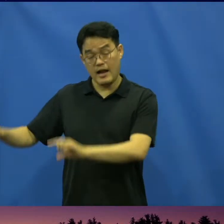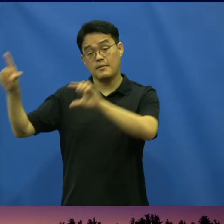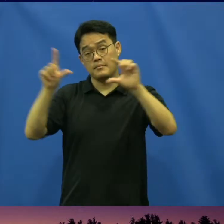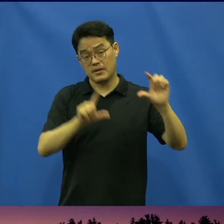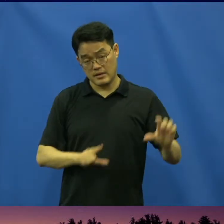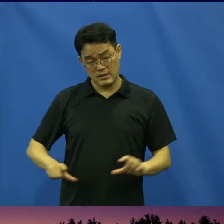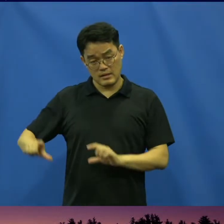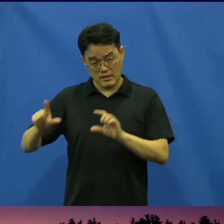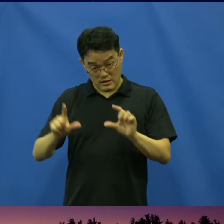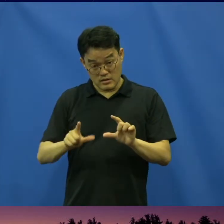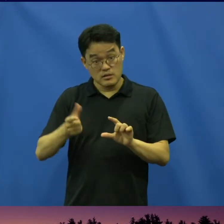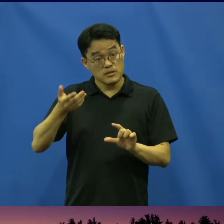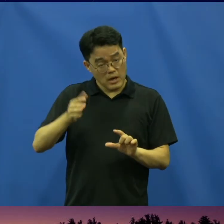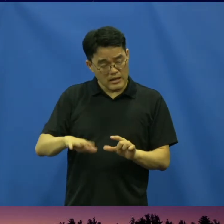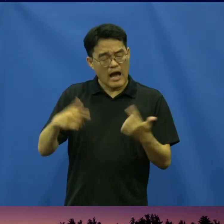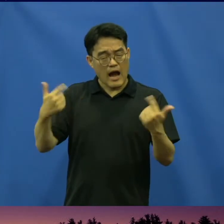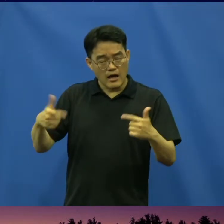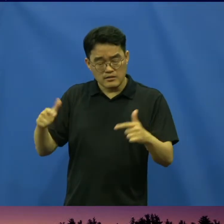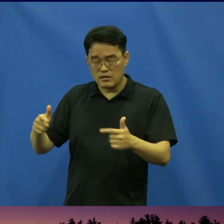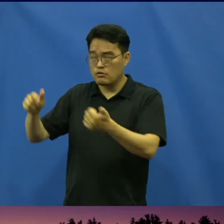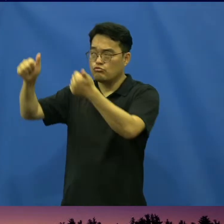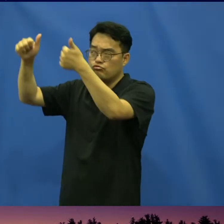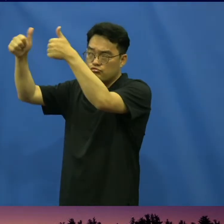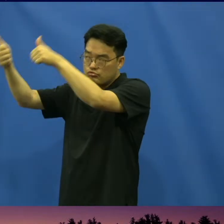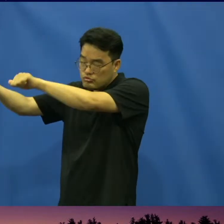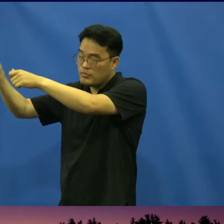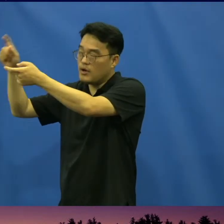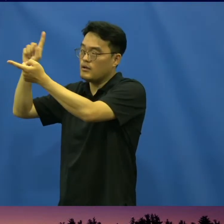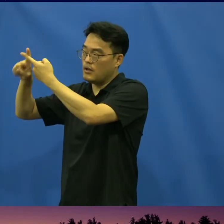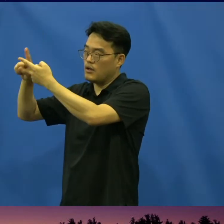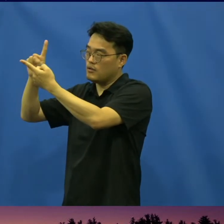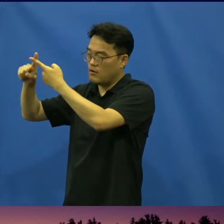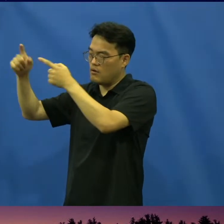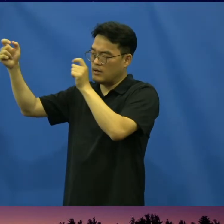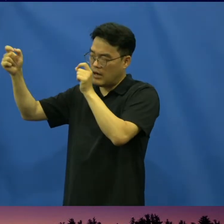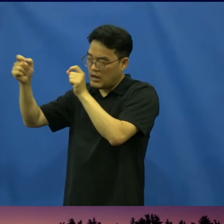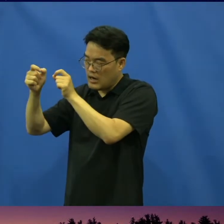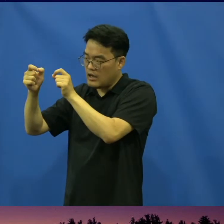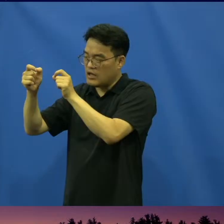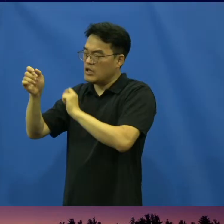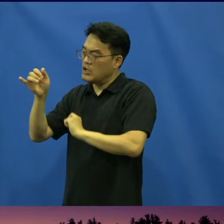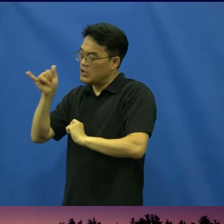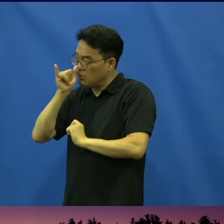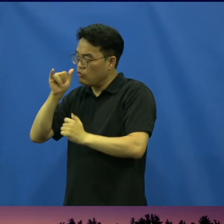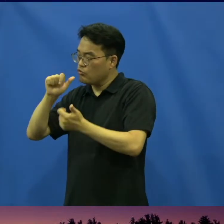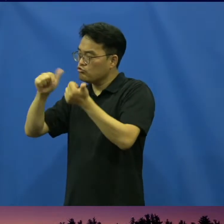죽음을 가지고 살아요. 죽음의 올 거를 염두에 두고 살아요.